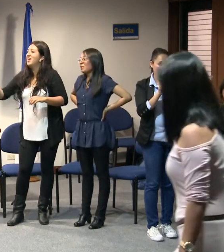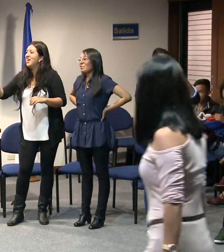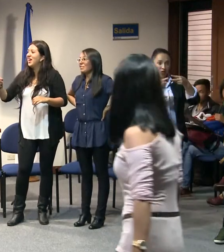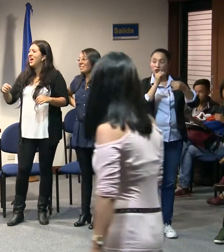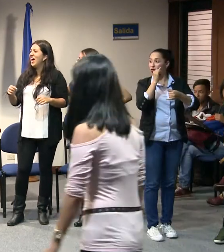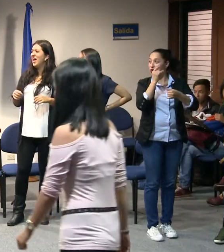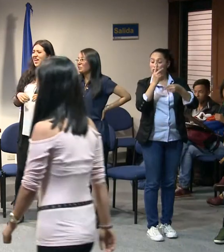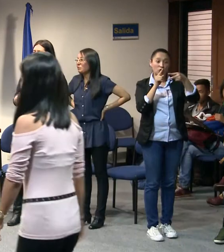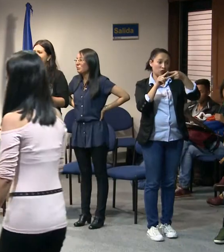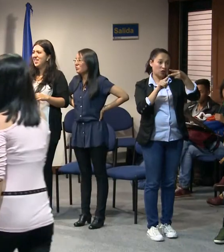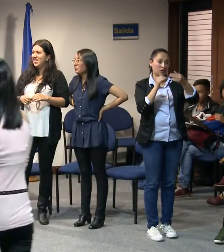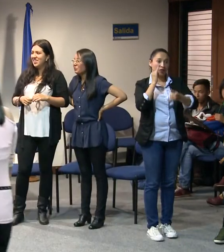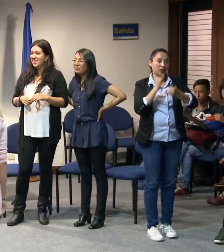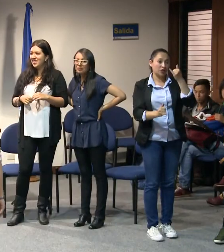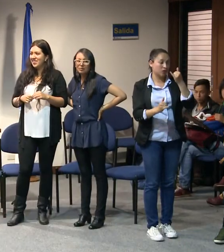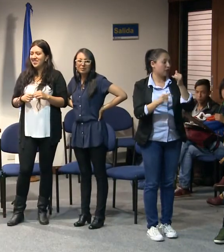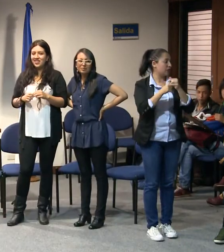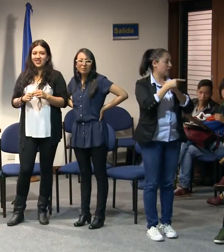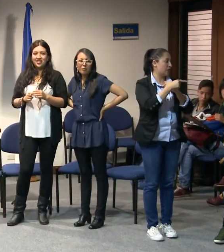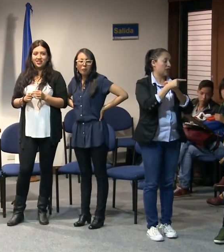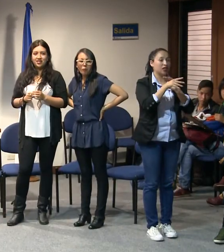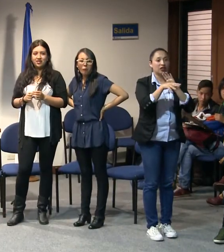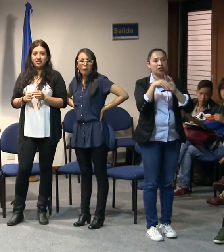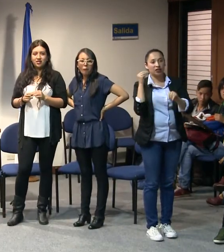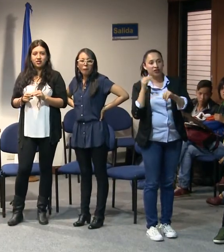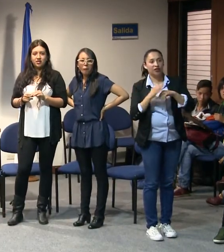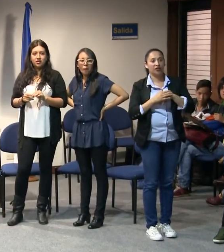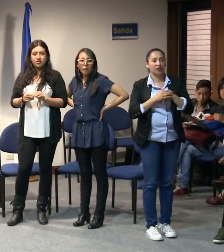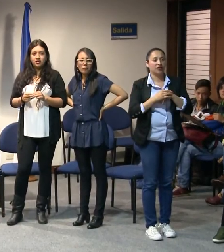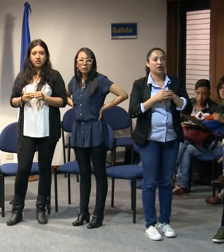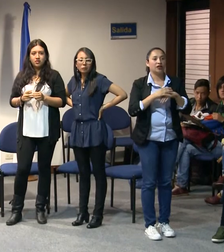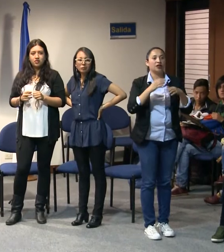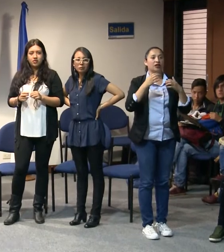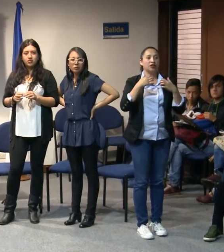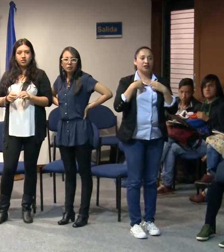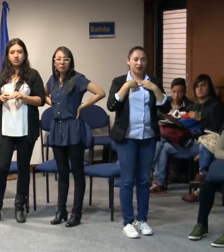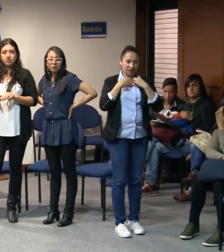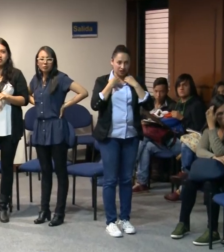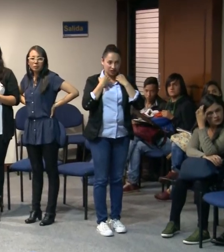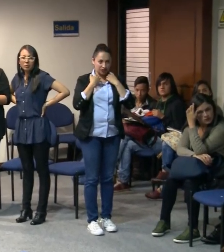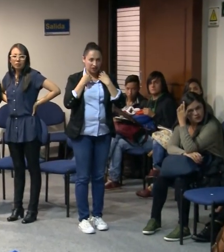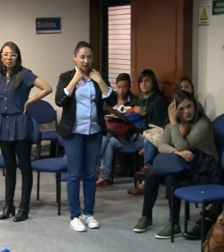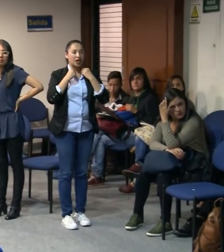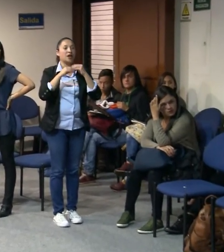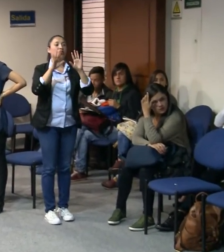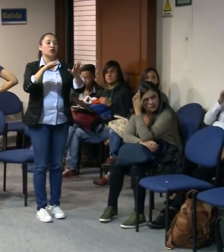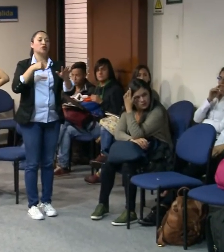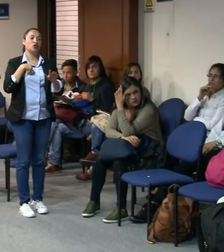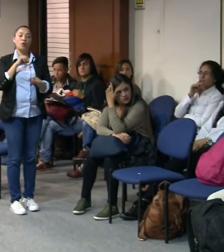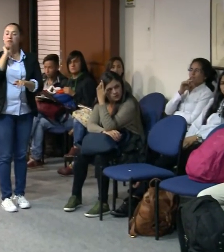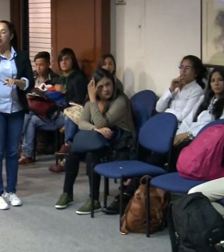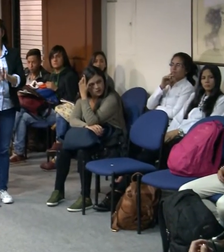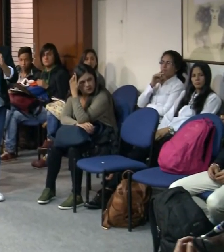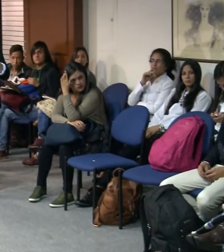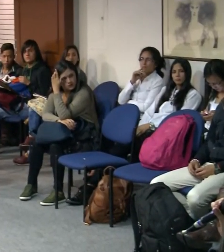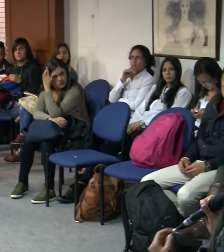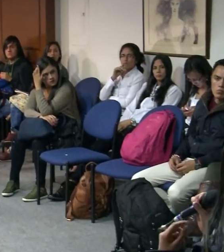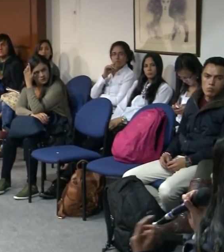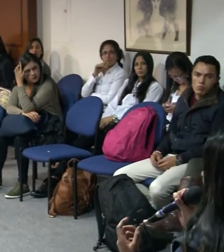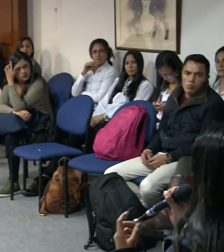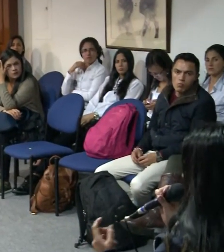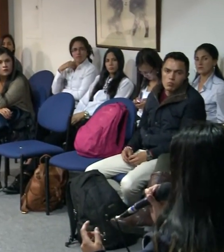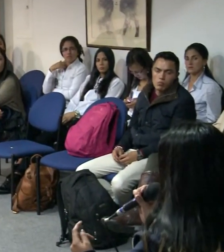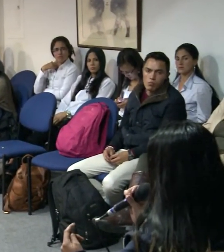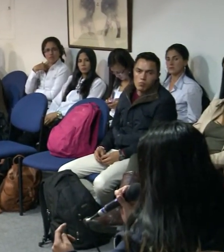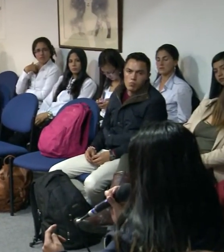Bueno, yo no es tanto una pregunta, sino un comentario a la última pregunta que realizar. Y es que yo pienso que